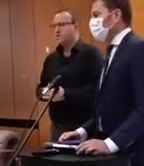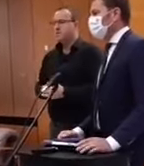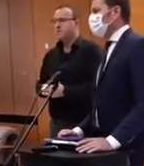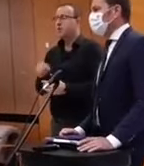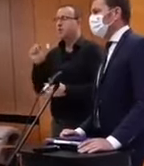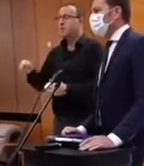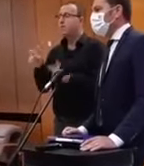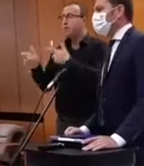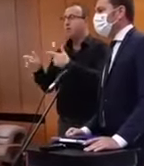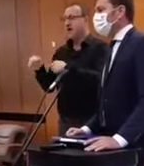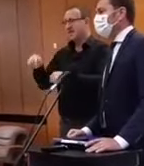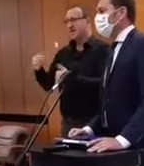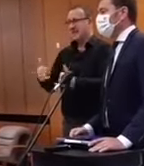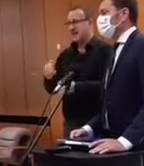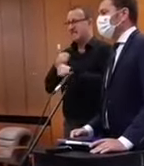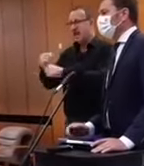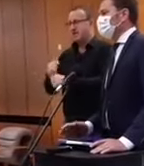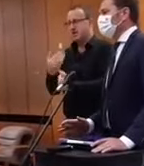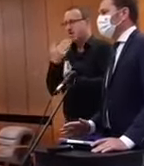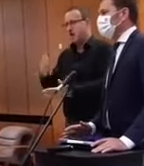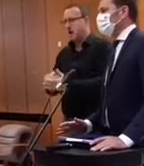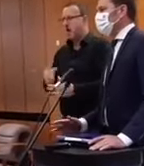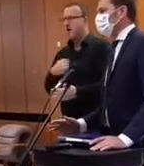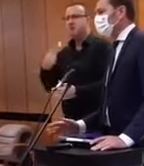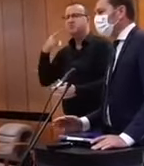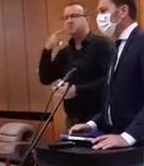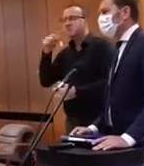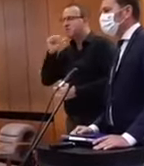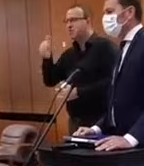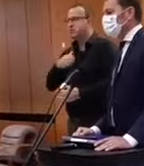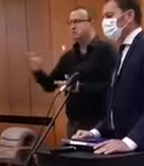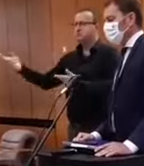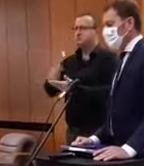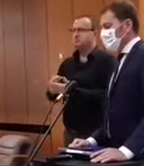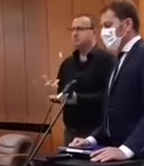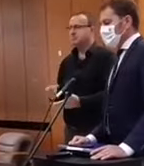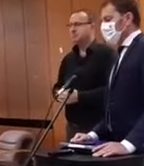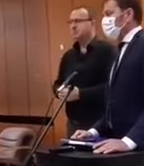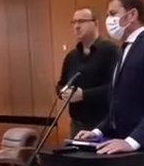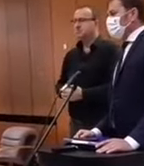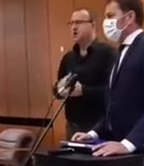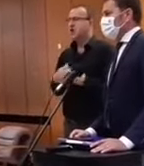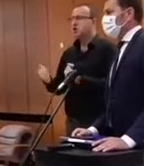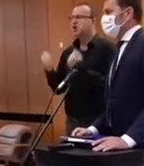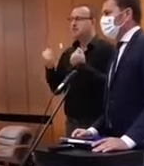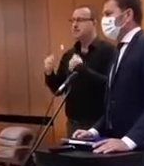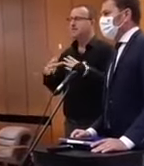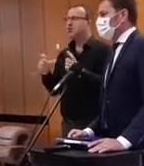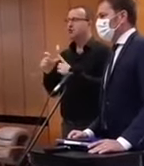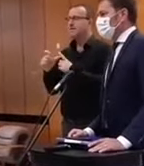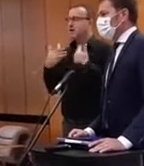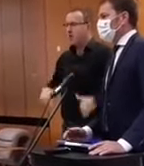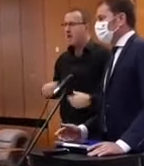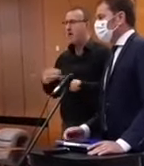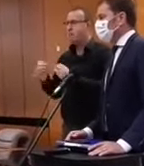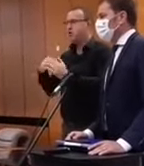tu podpora v tomto návrhu zatiaľ nie je. Nezaregistroval som v podstate žiadnu relevantnú inštitúciu. Držím palce Štefanovi Holému aj